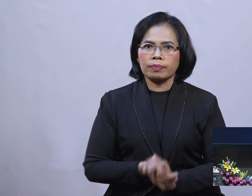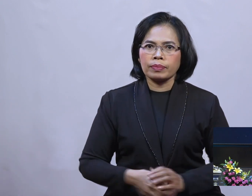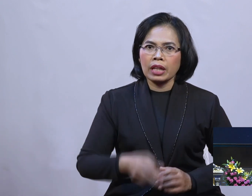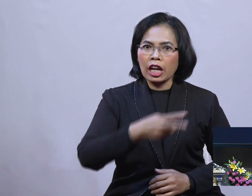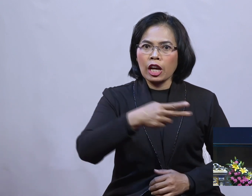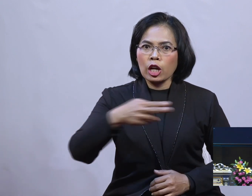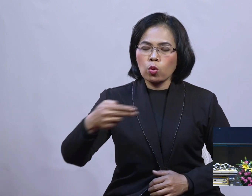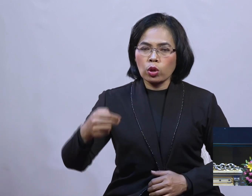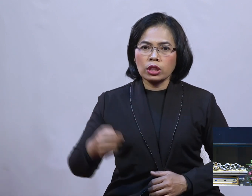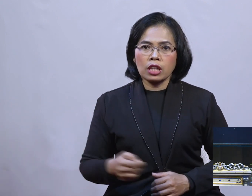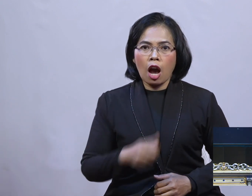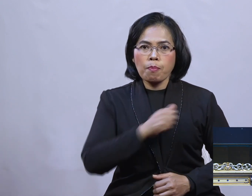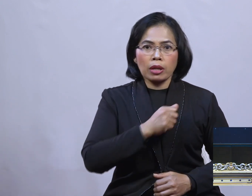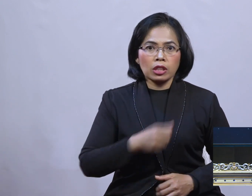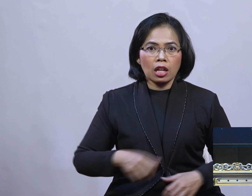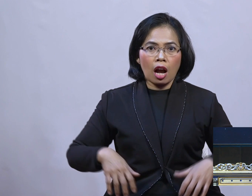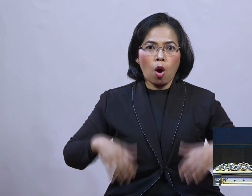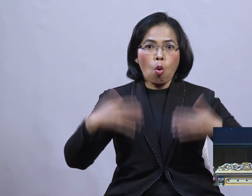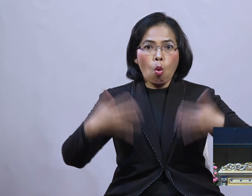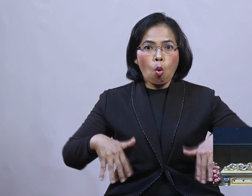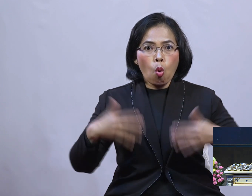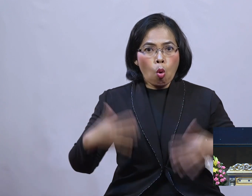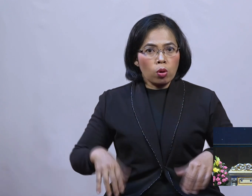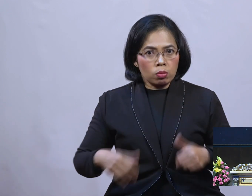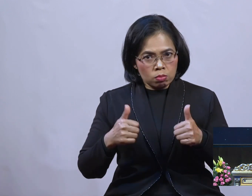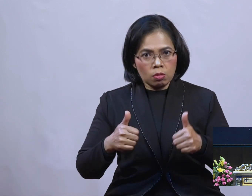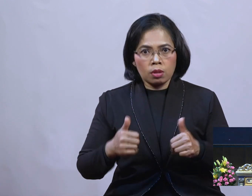di Indonesia bangsa yang luar biasa